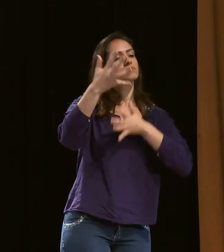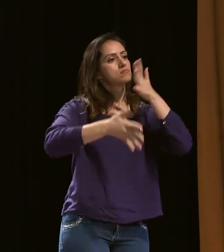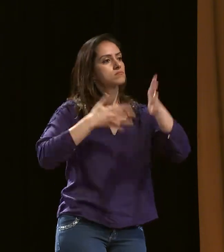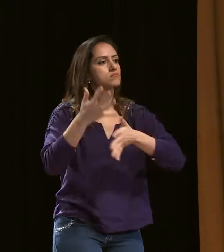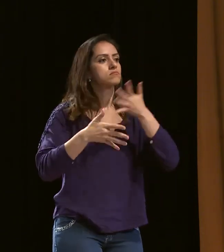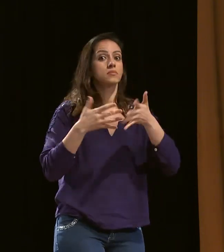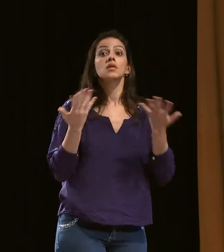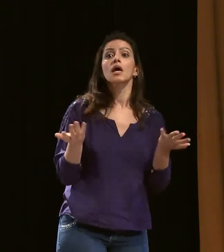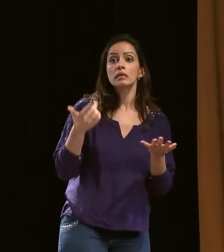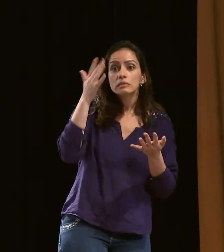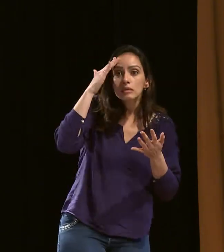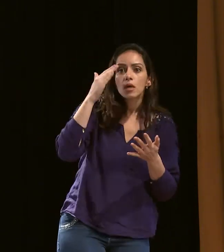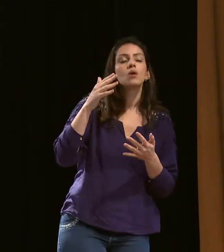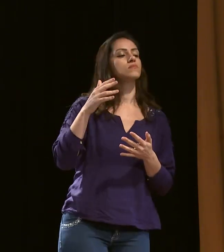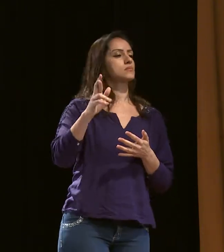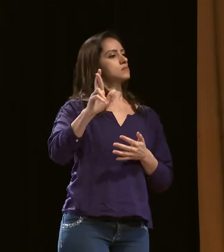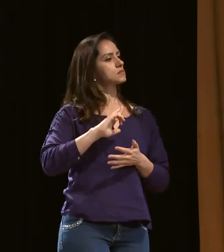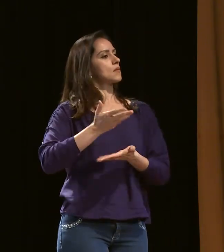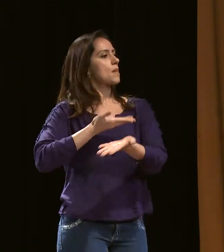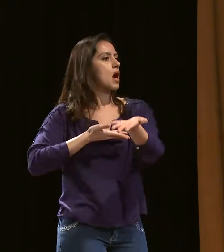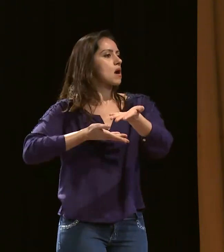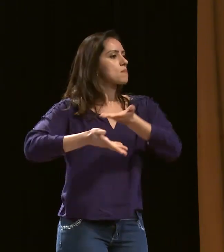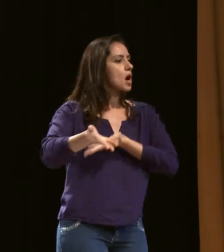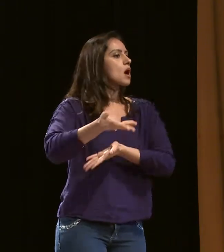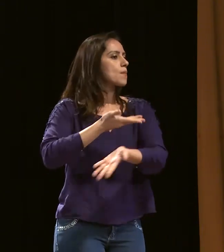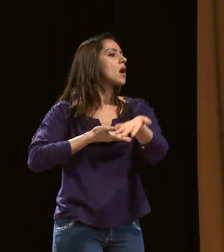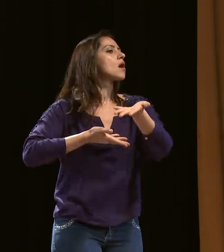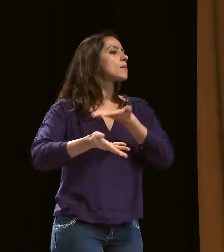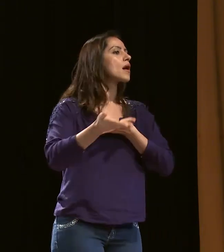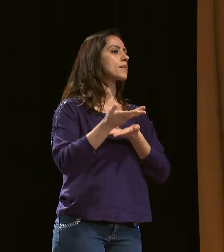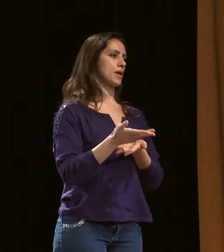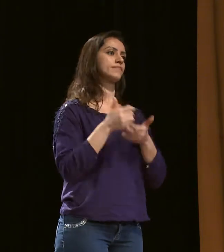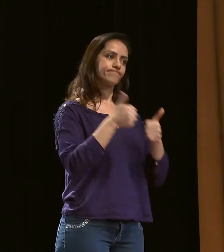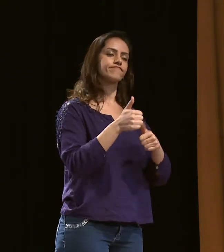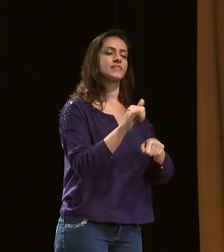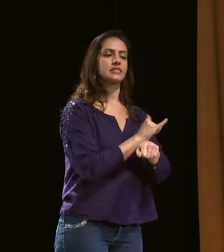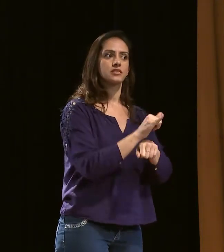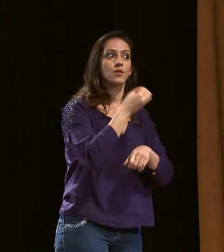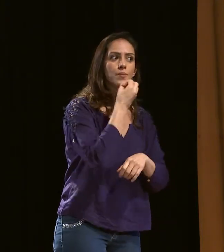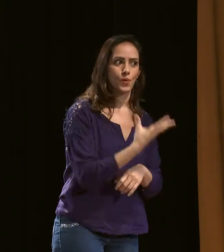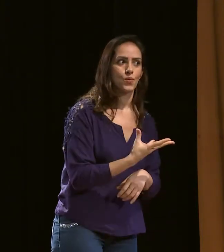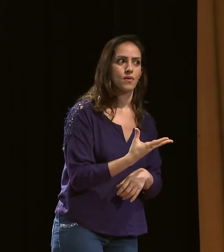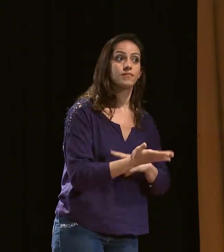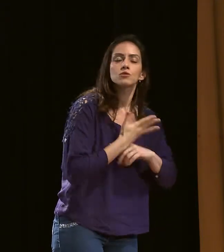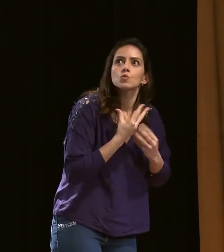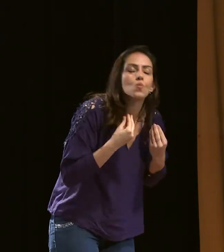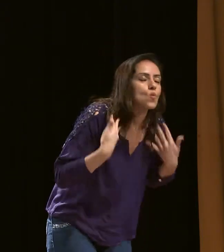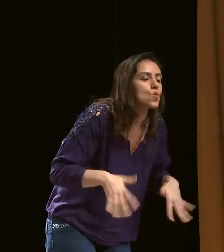ó, olha que eu vou te explicar de novo. Você entendeu agora? E aí essa interação facilitava para que a gente conseguisse, como estratégia, um feedback,